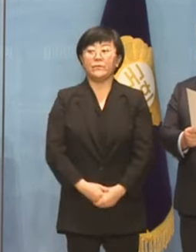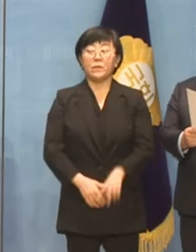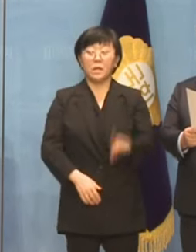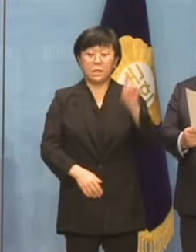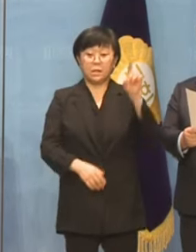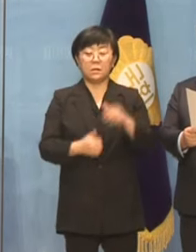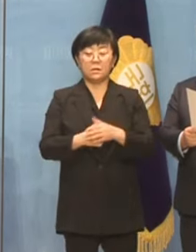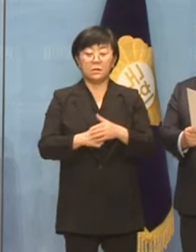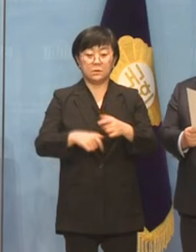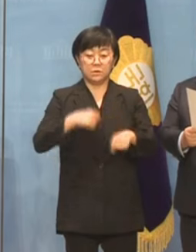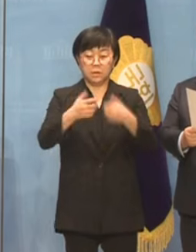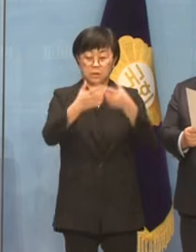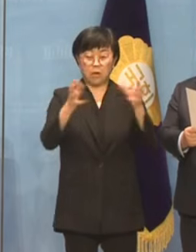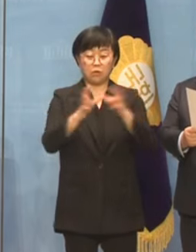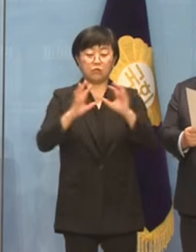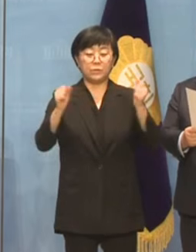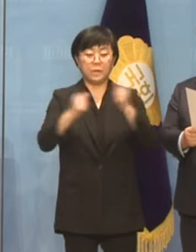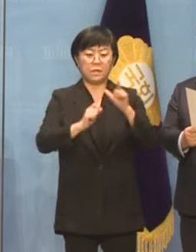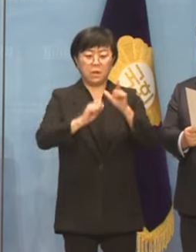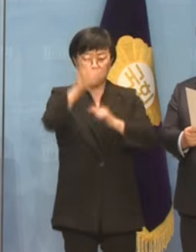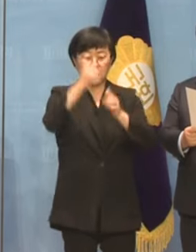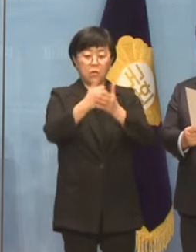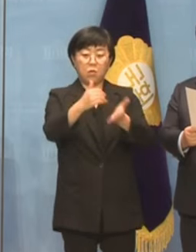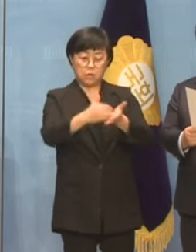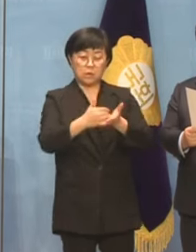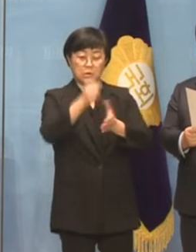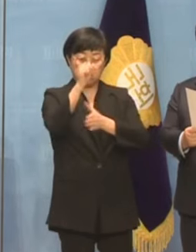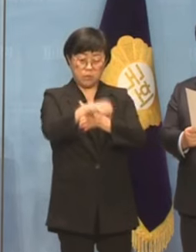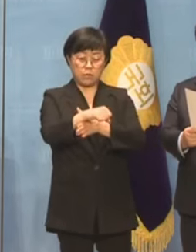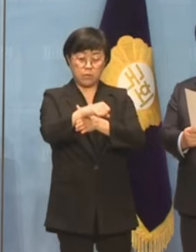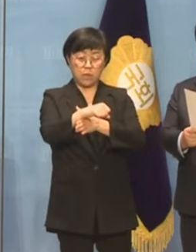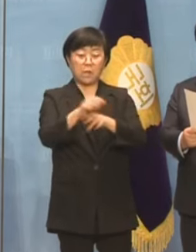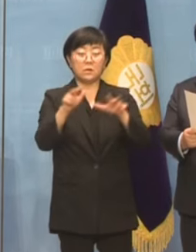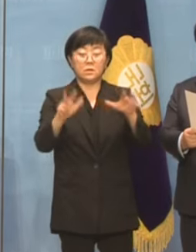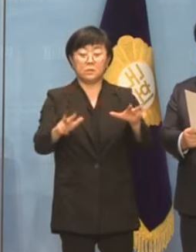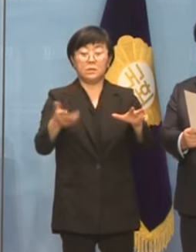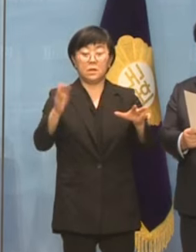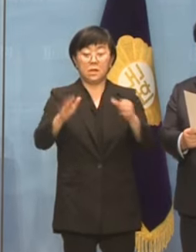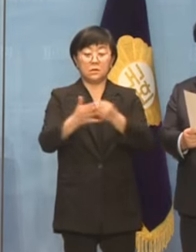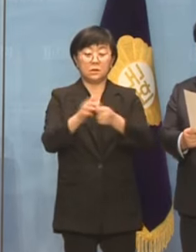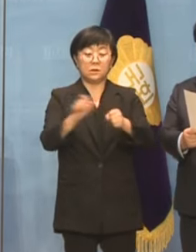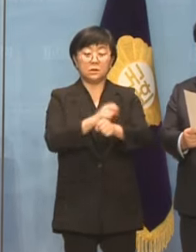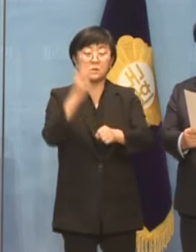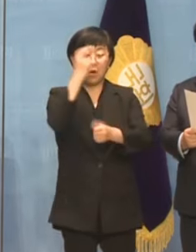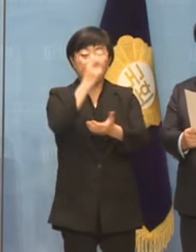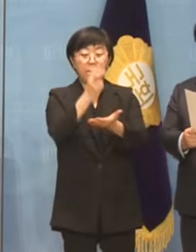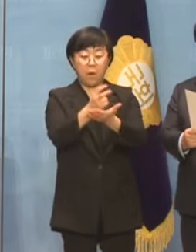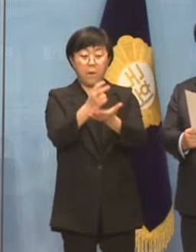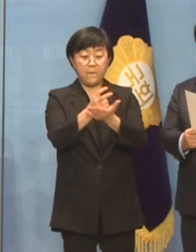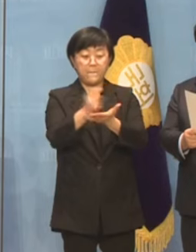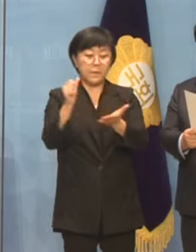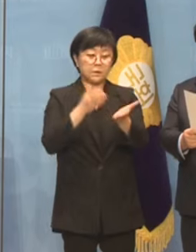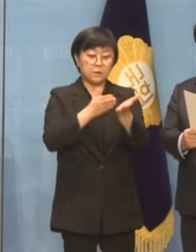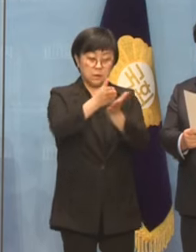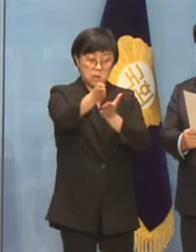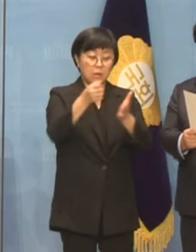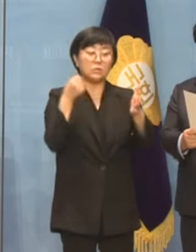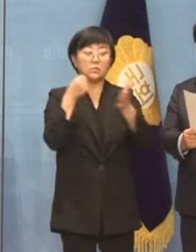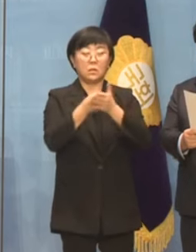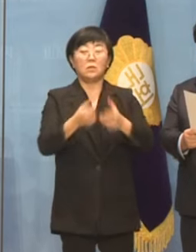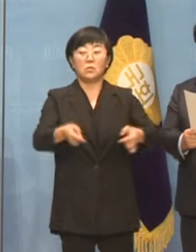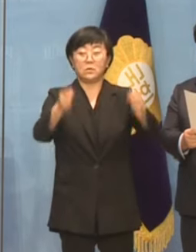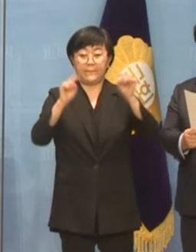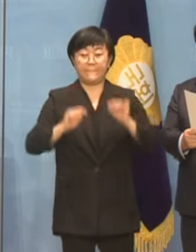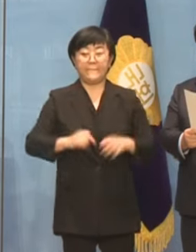하나, 정의당은 국민 대다수의 요구를 수용하여 지금이라도 특검법 패스트트랙 지정에